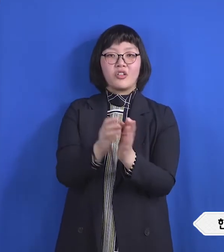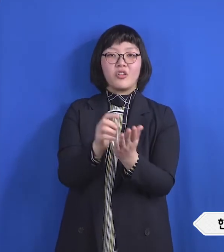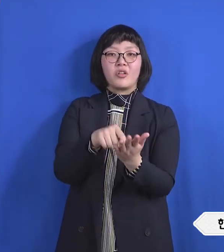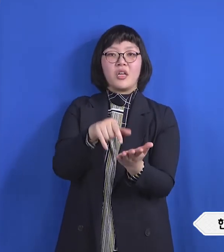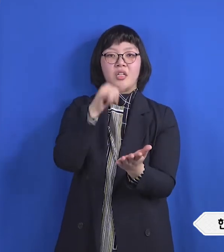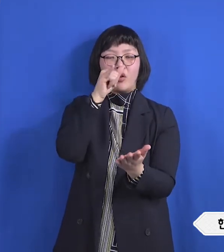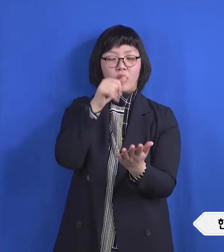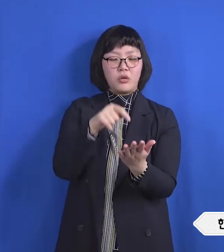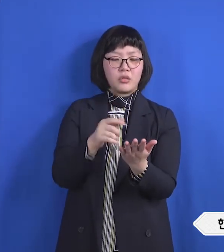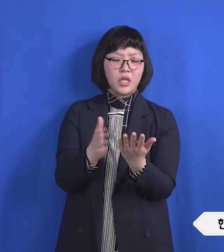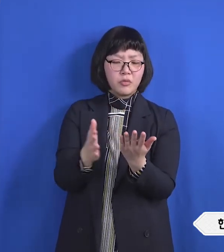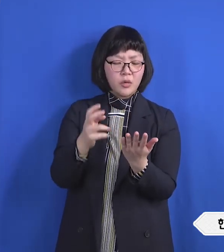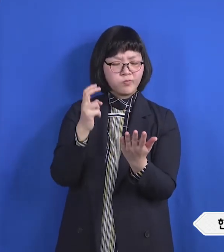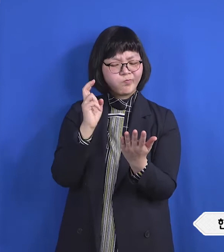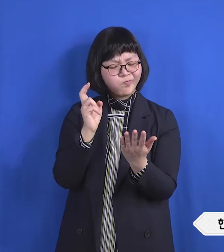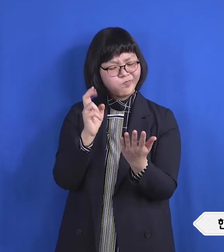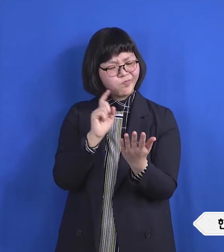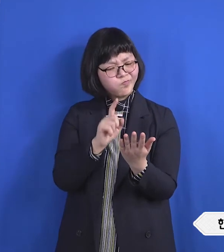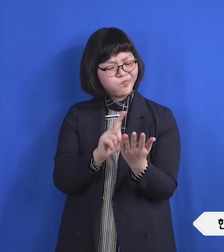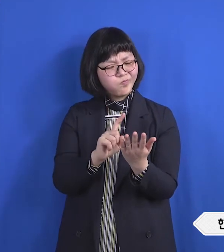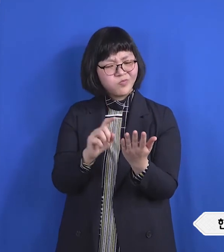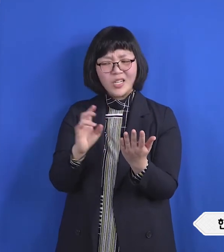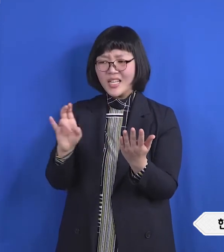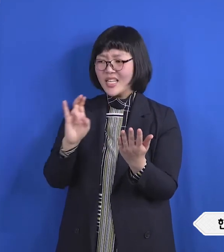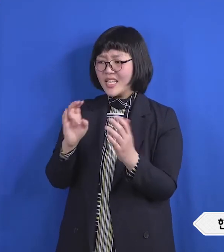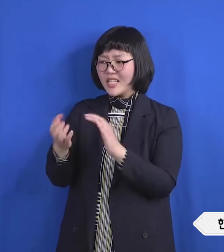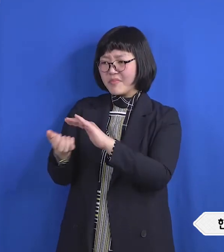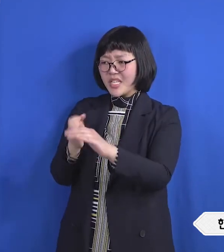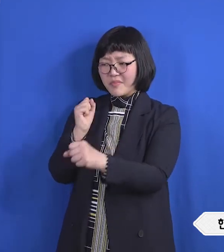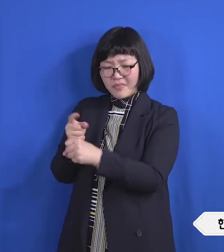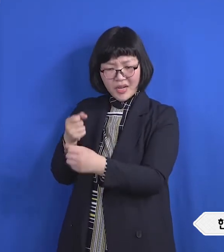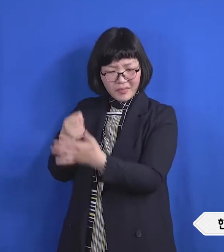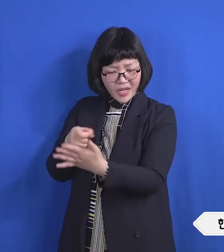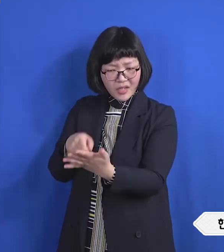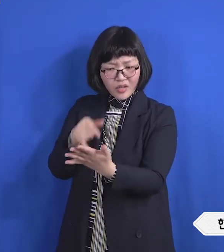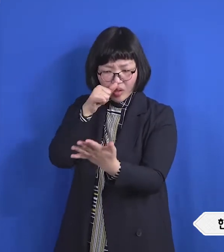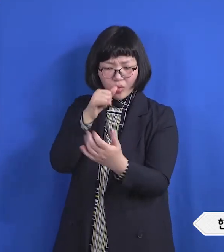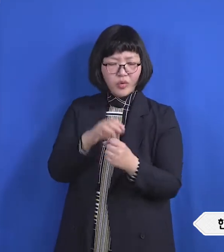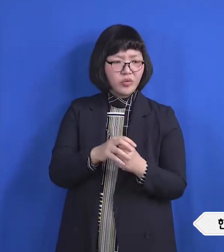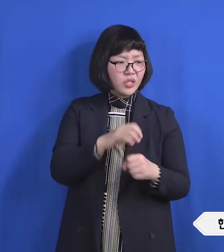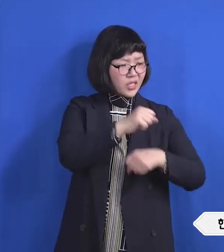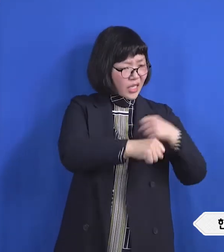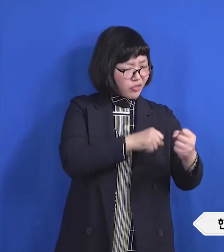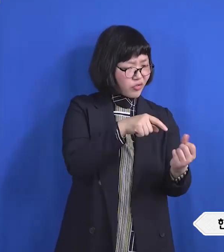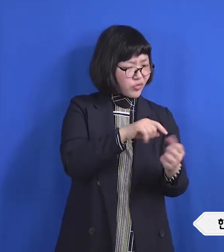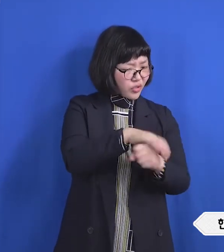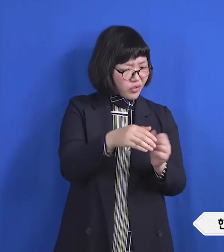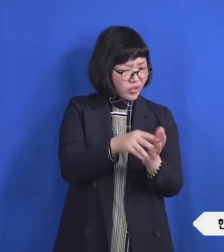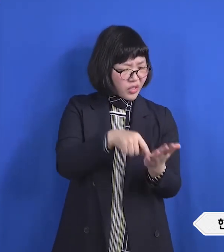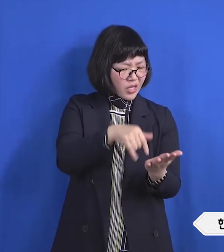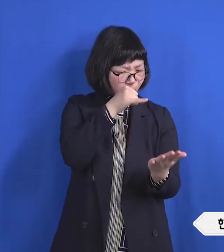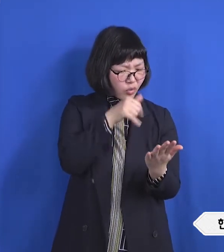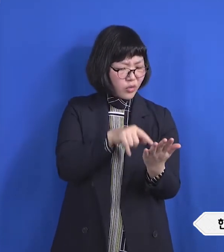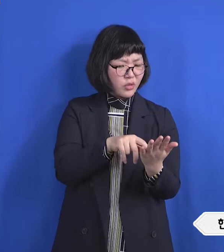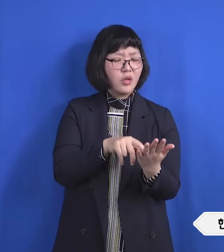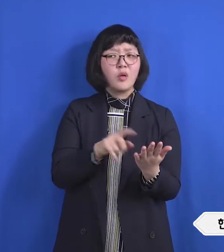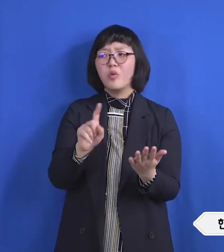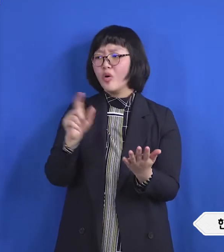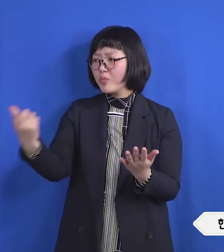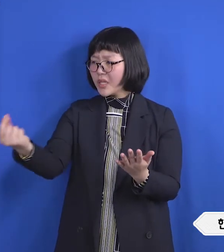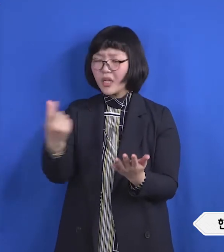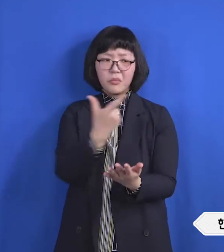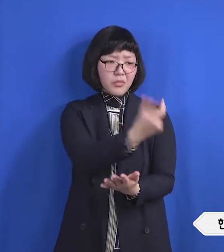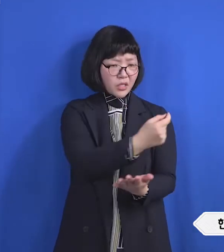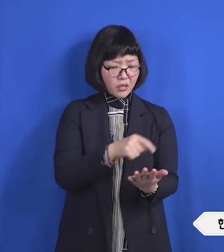것이 문제입니다. 예정론도 성경적인 것이고 자유의지도 성경적인 것이고 둘 다가 맞다는